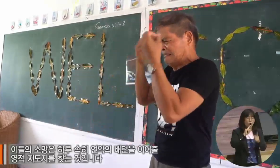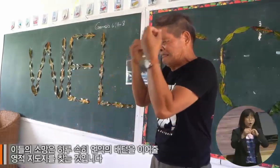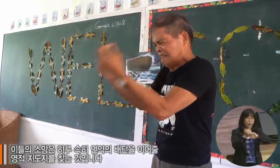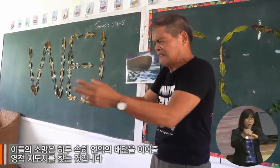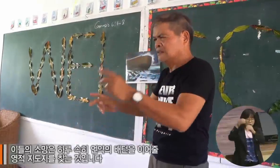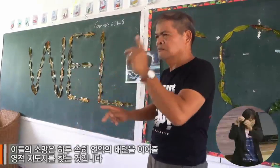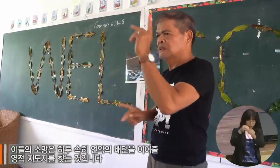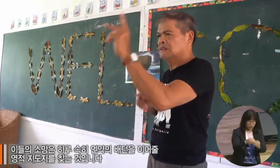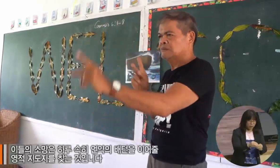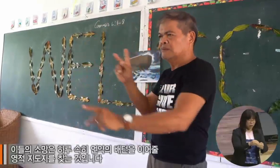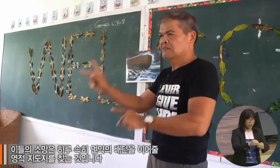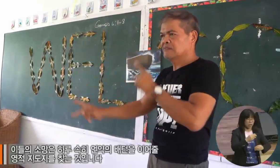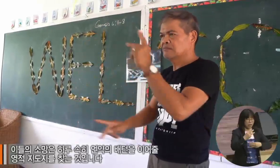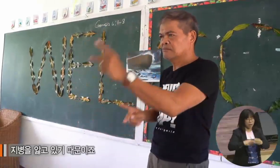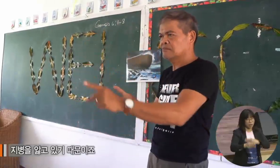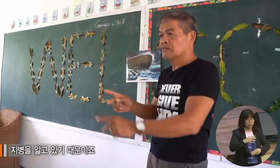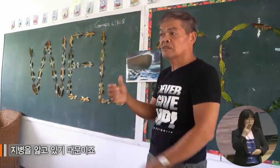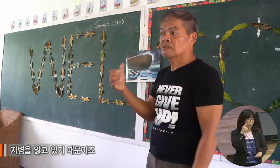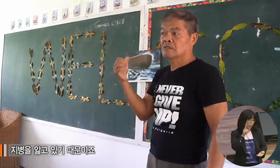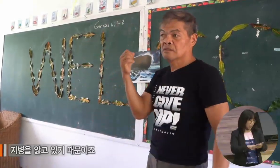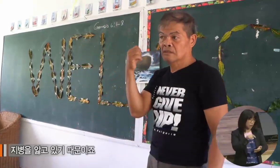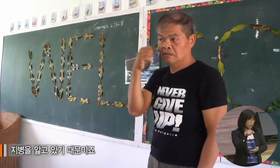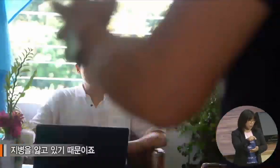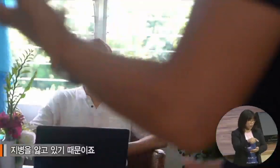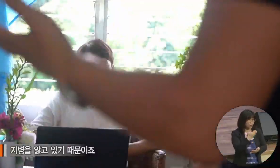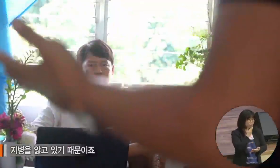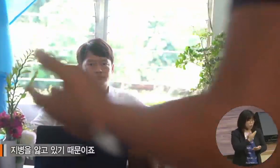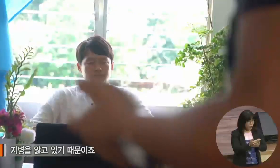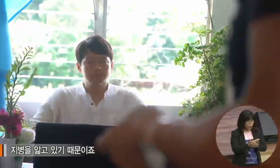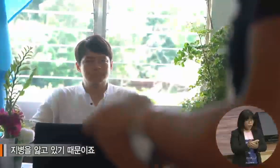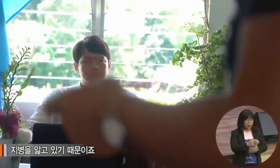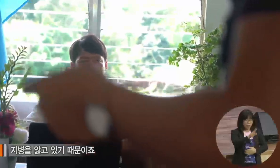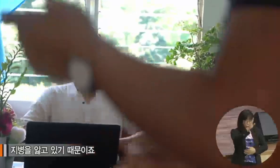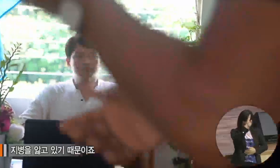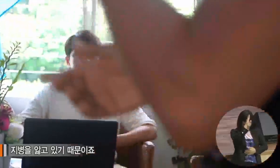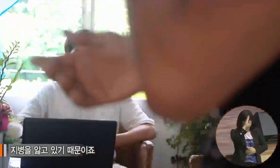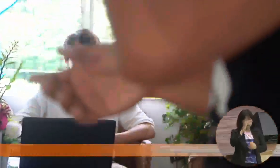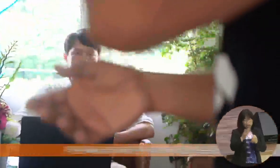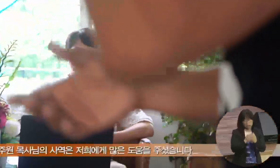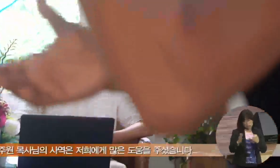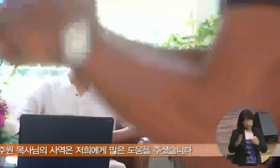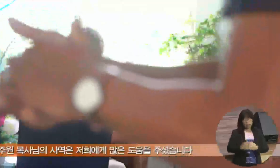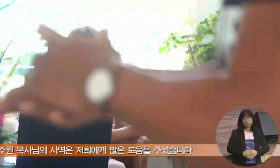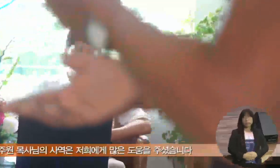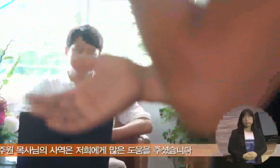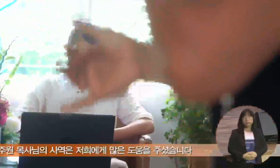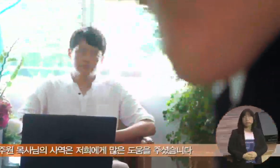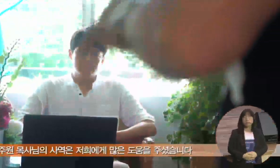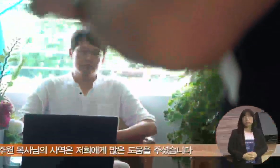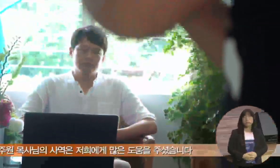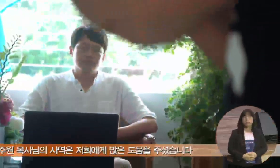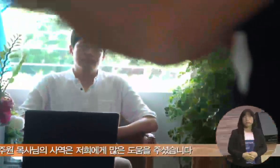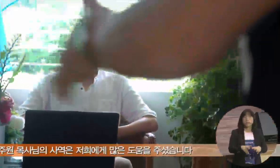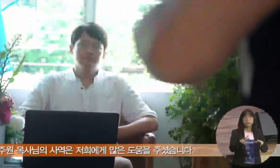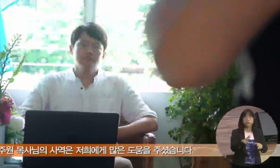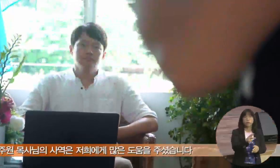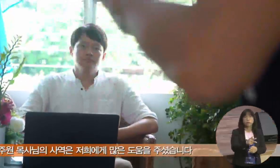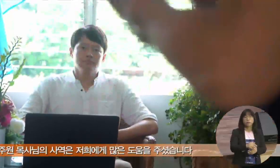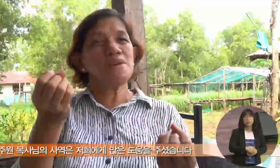지도자를 찾는 것입니다. 지병을 앓고 있기 때문이죠. Because there's a lot,